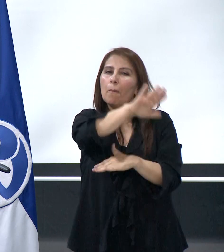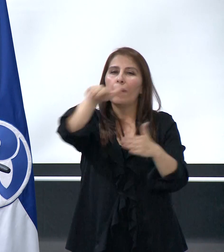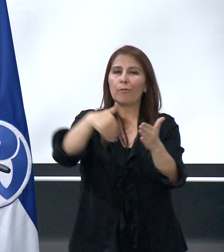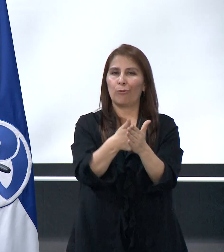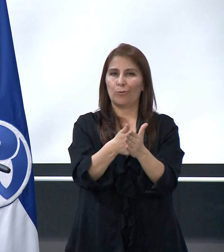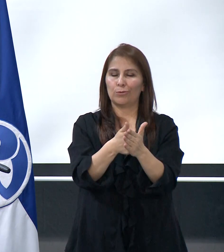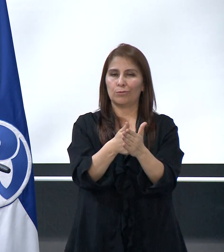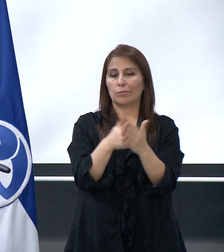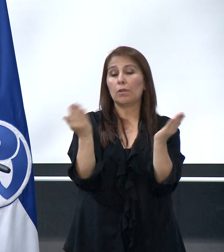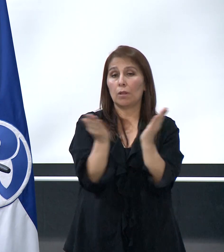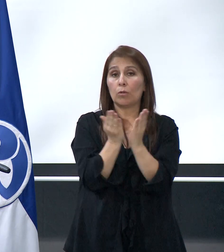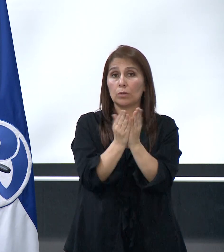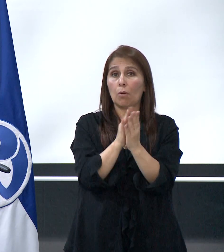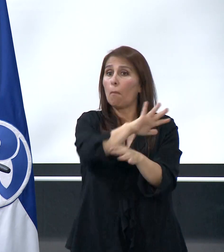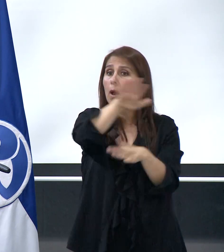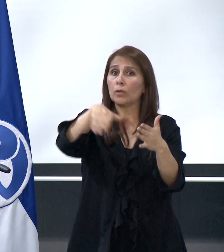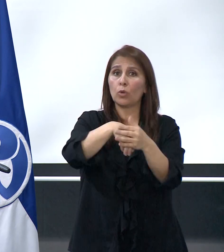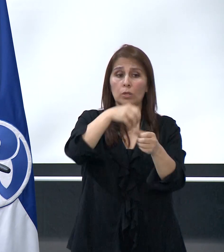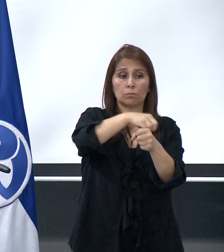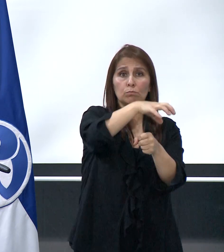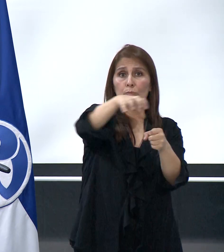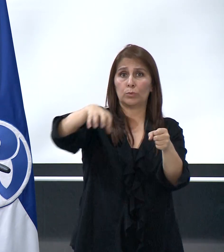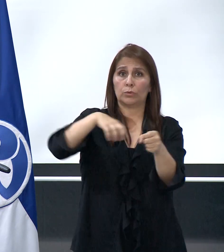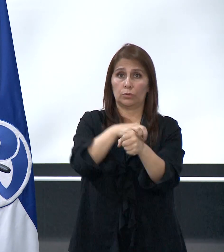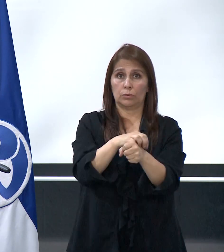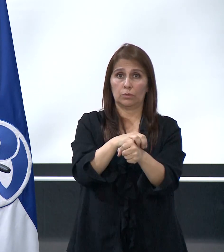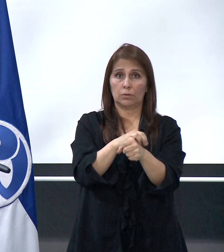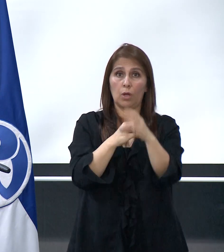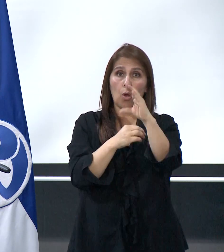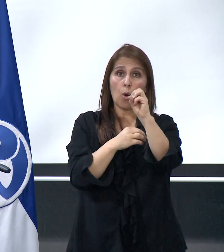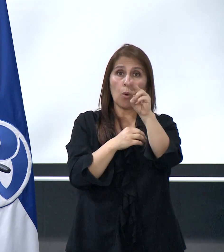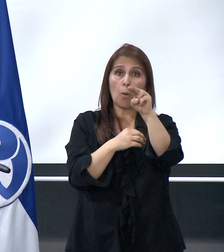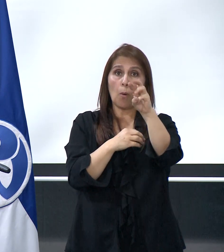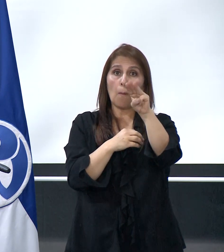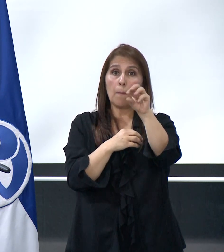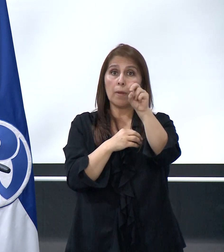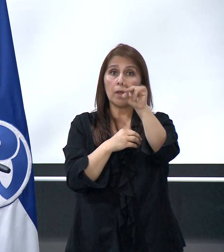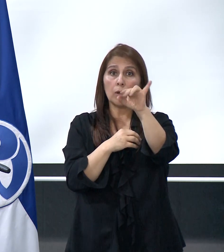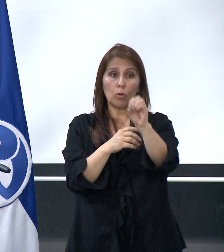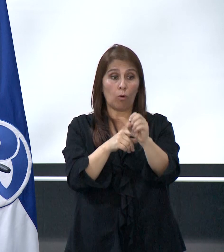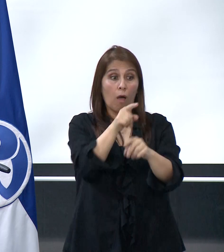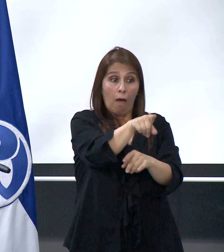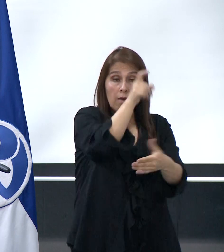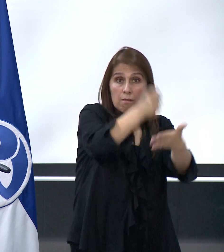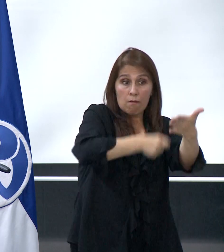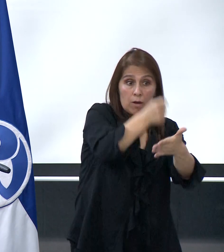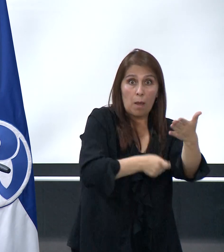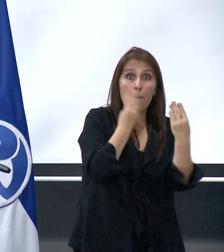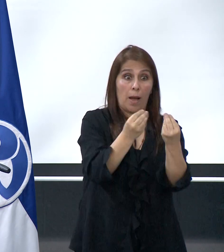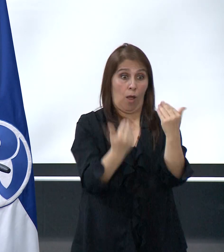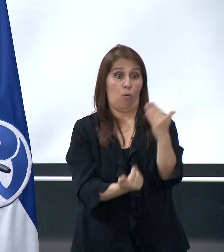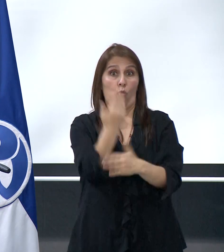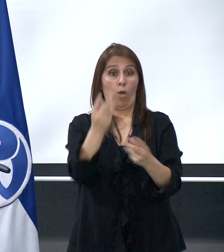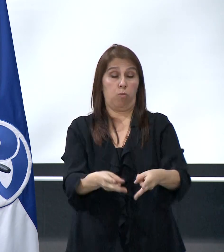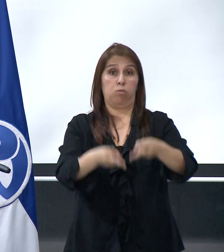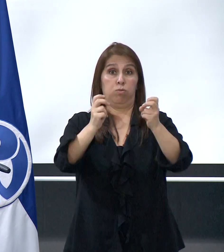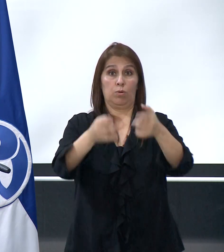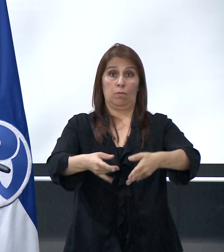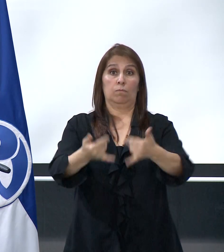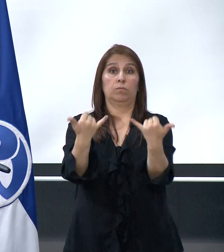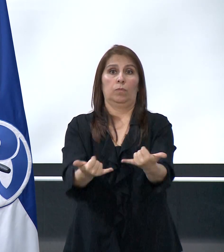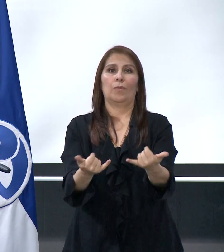pueblos convenios de esos autores que no es necesario corregir para modernizarlos sino que basta solamente con